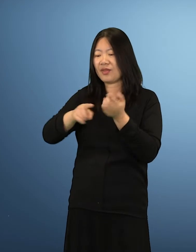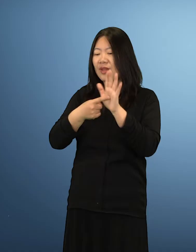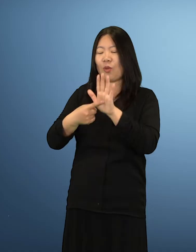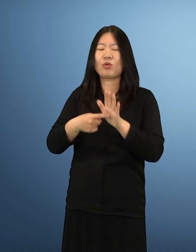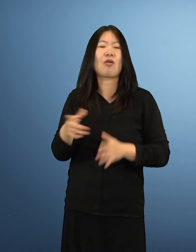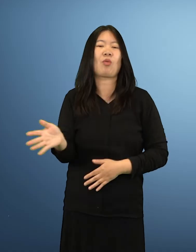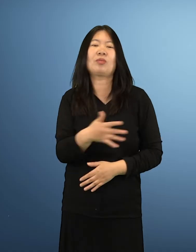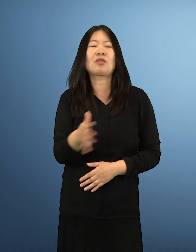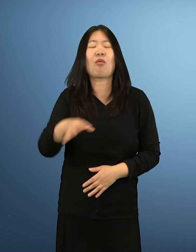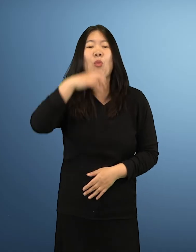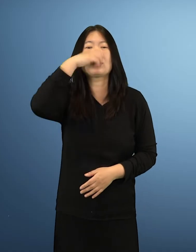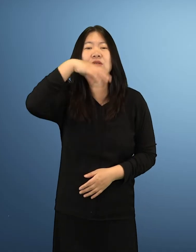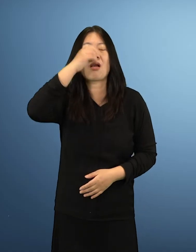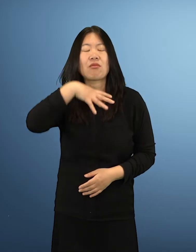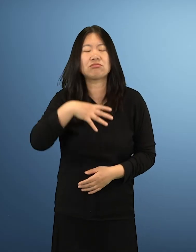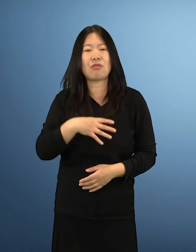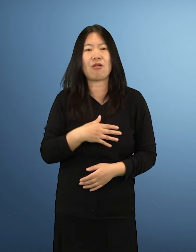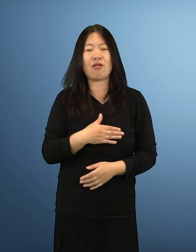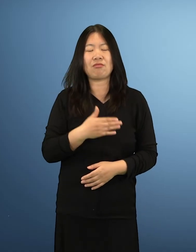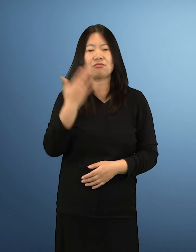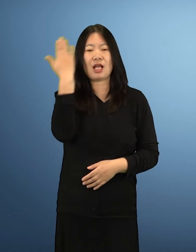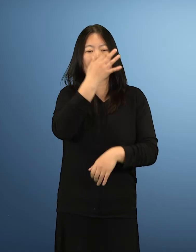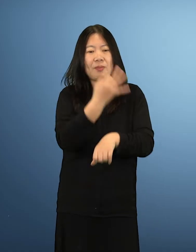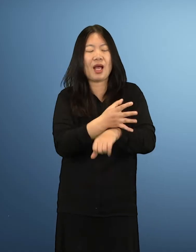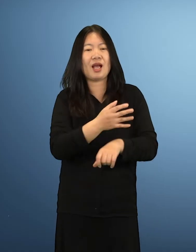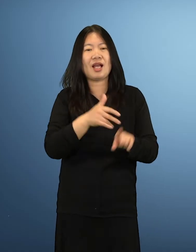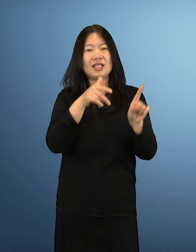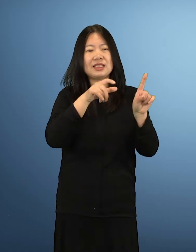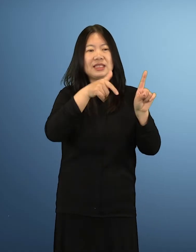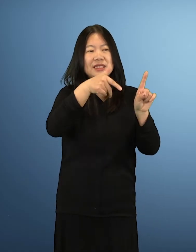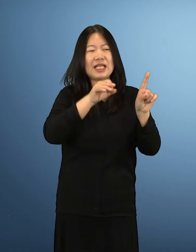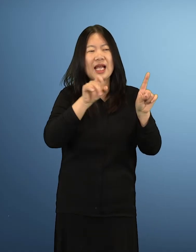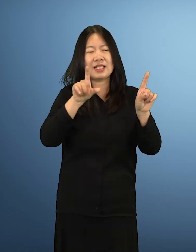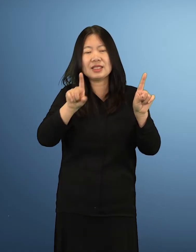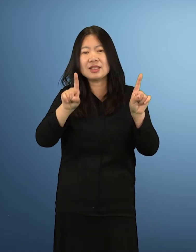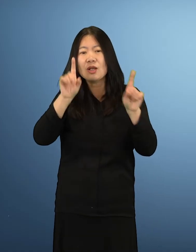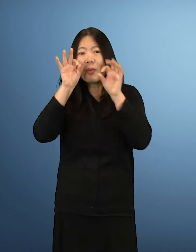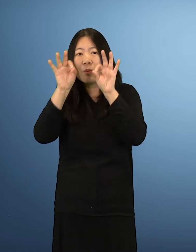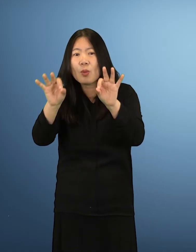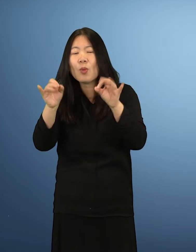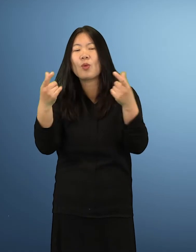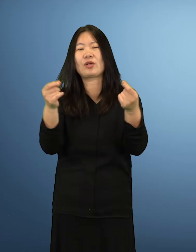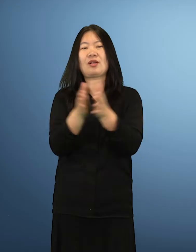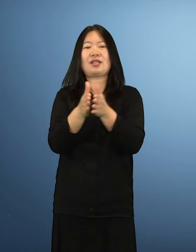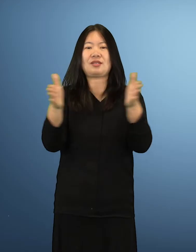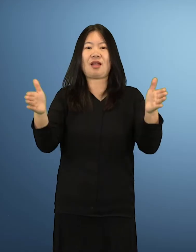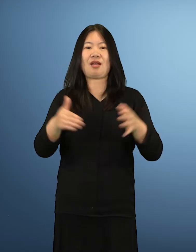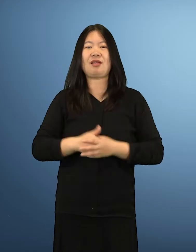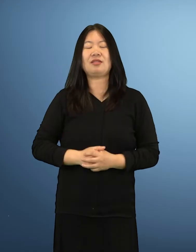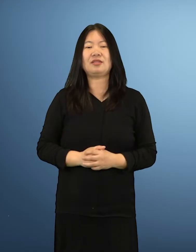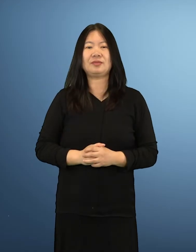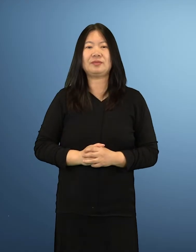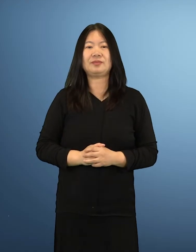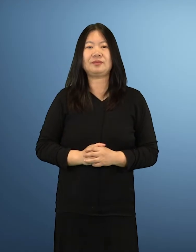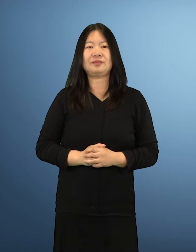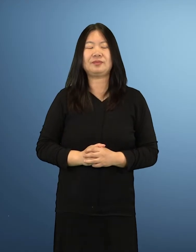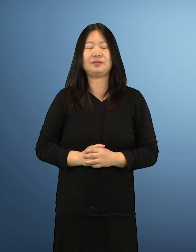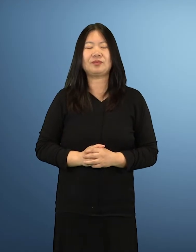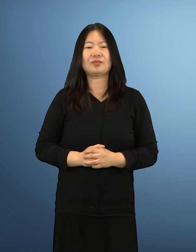않습니다. 그냥 담백하게 1장 1절을 보니까 이렇게 시작을 단도직입적으로